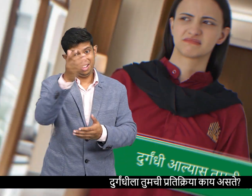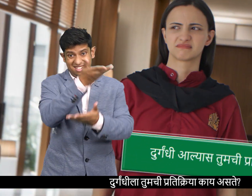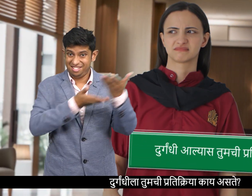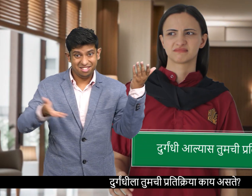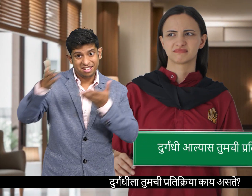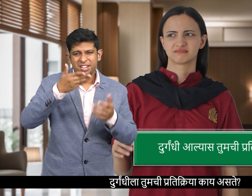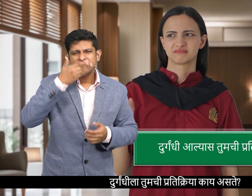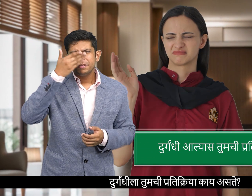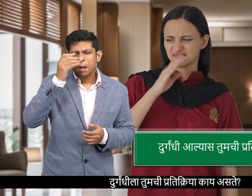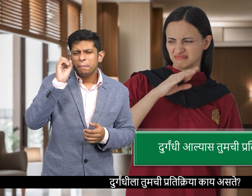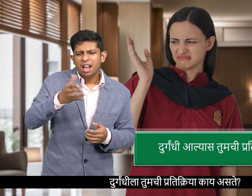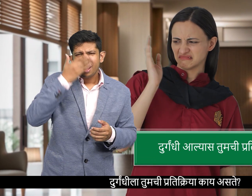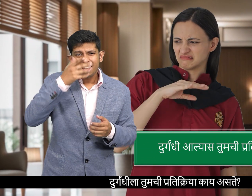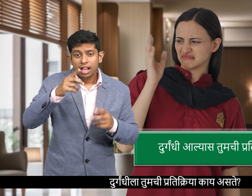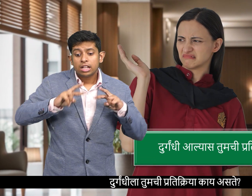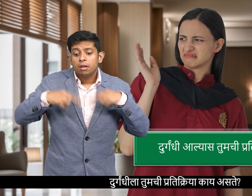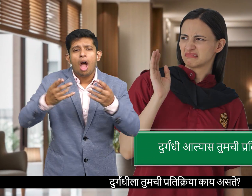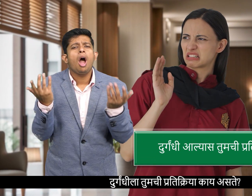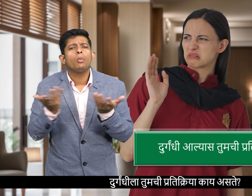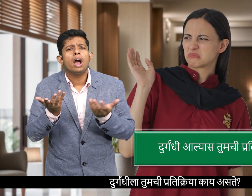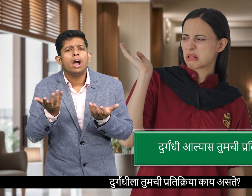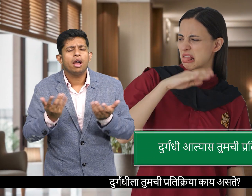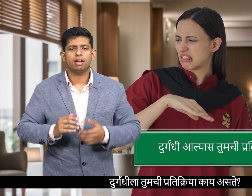दुर्गंधीला तुमची प्रतिक्रिया काय असते?